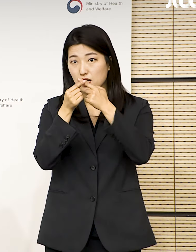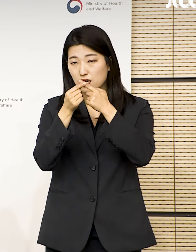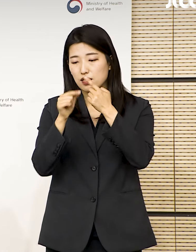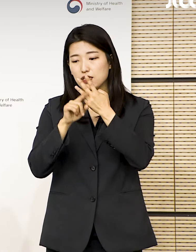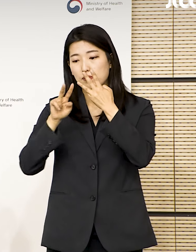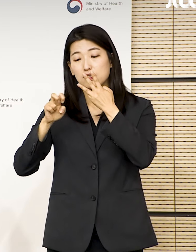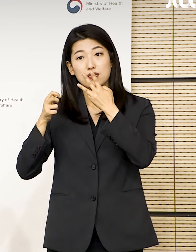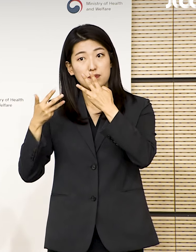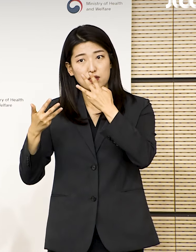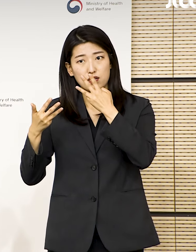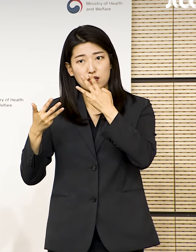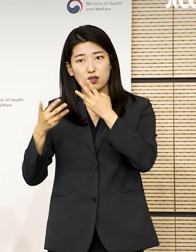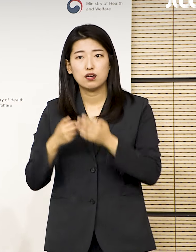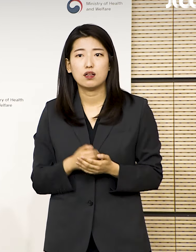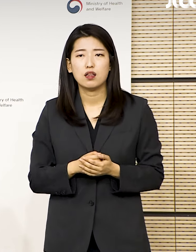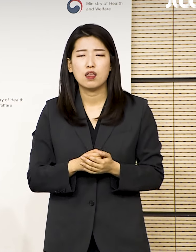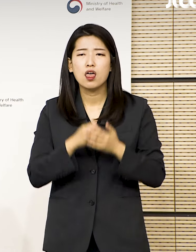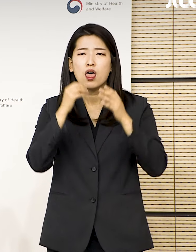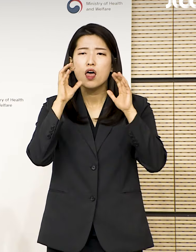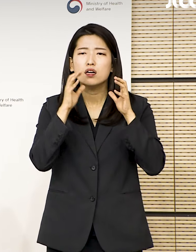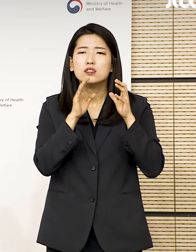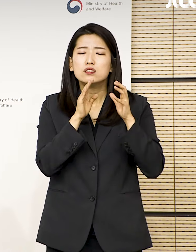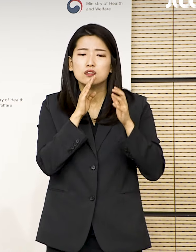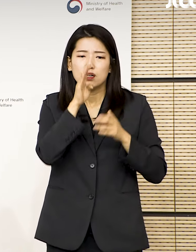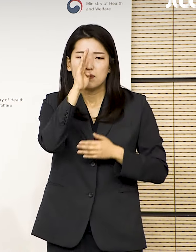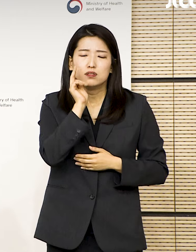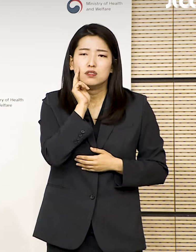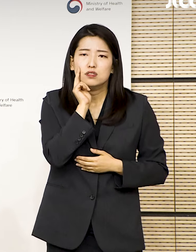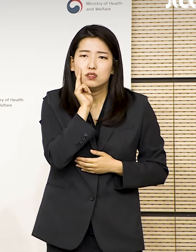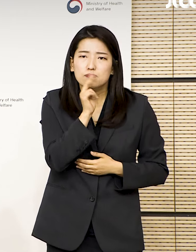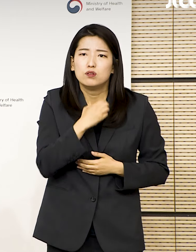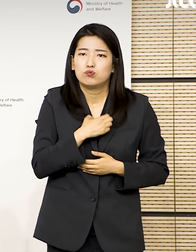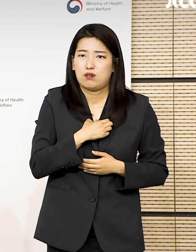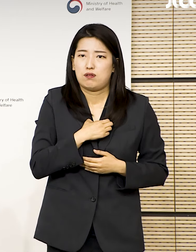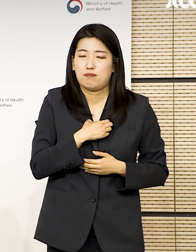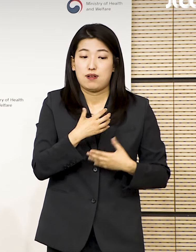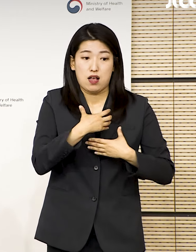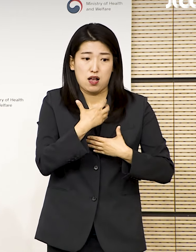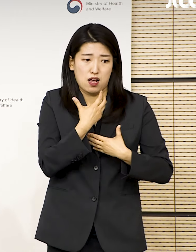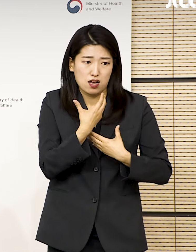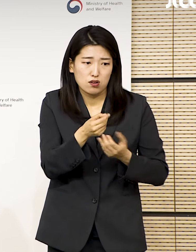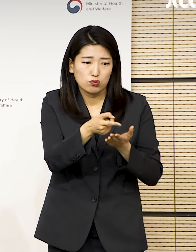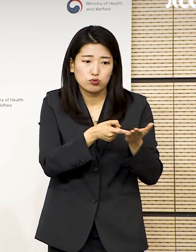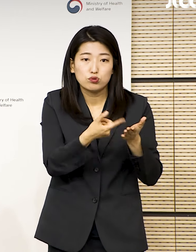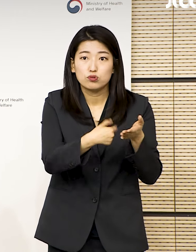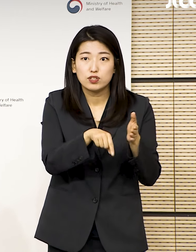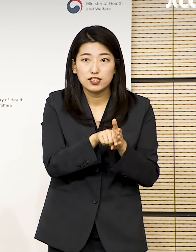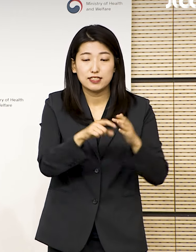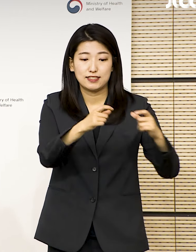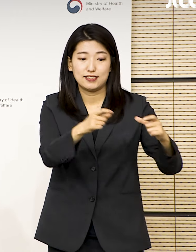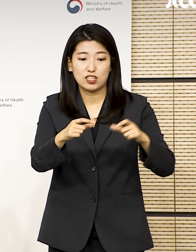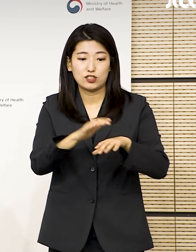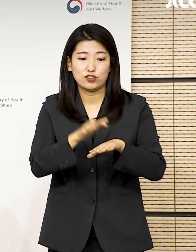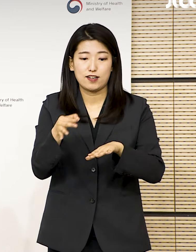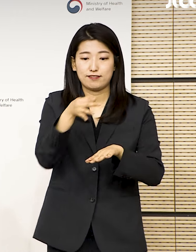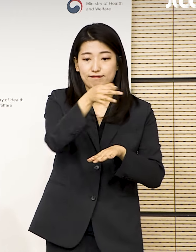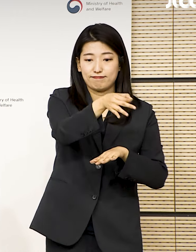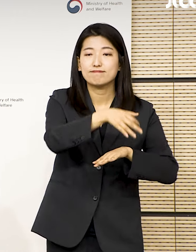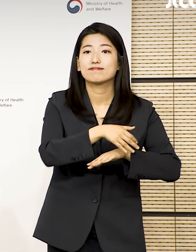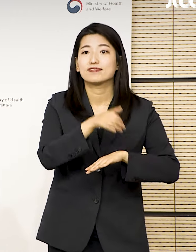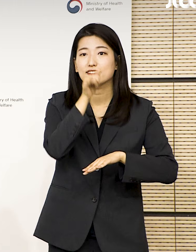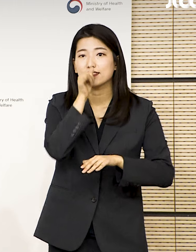28일 고염 신생아가 안전하게 진료받을 수 있도록 지역 수가를 신설하였습니다 이에 따라